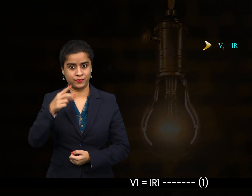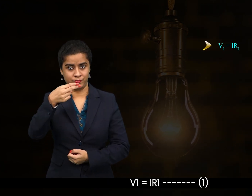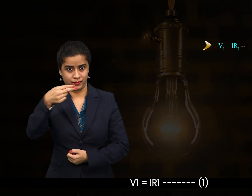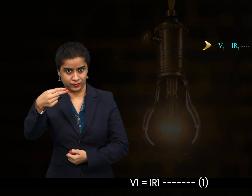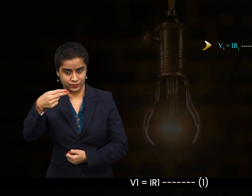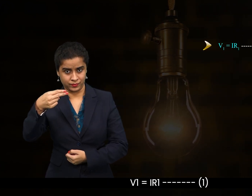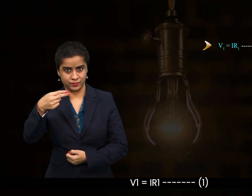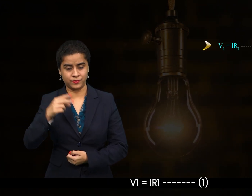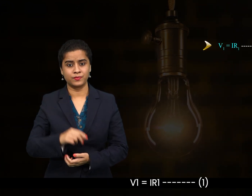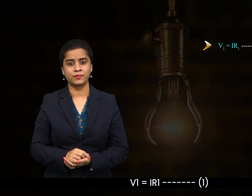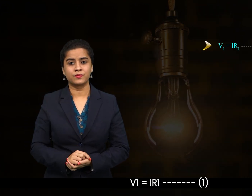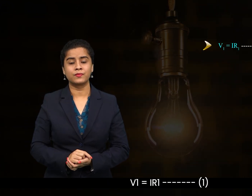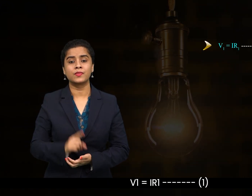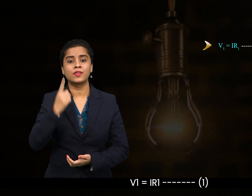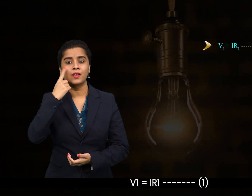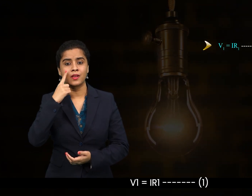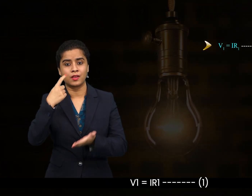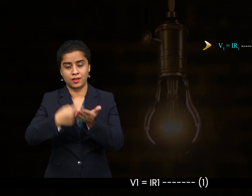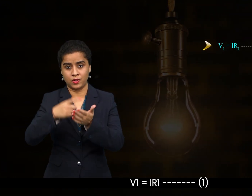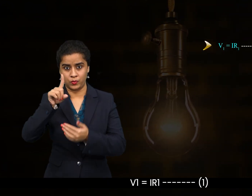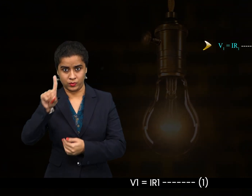V1 is equal to R1 1,